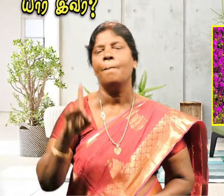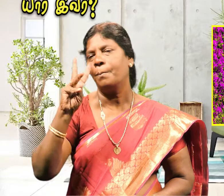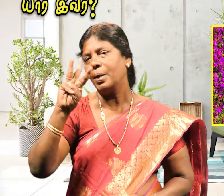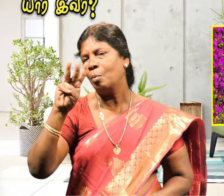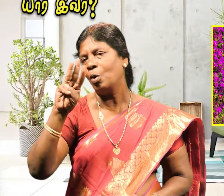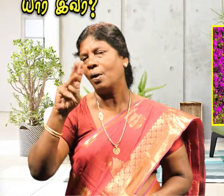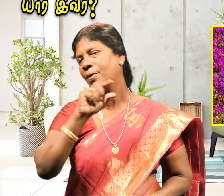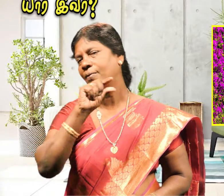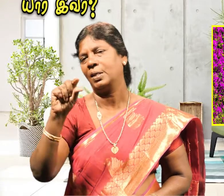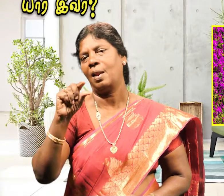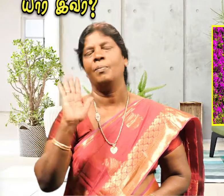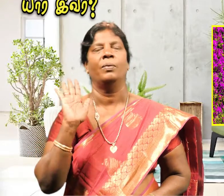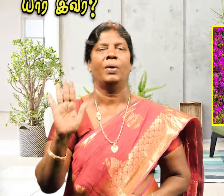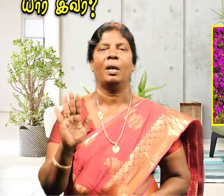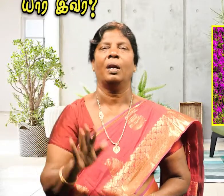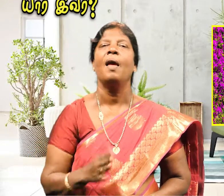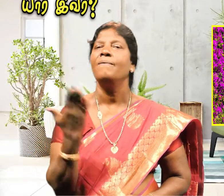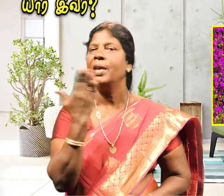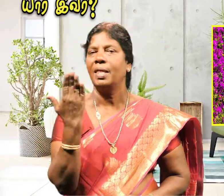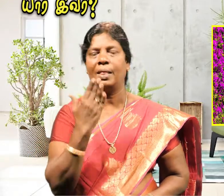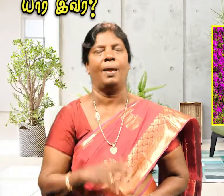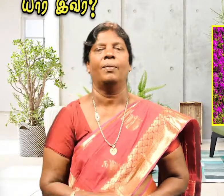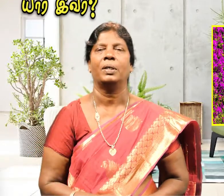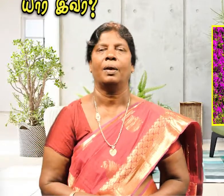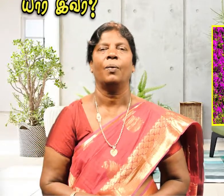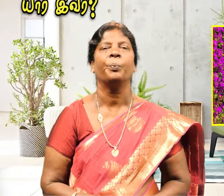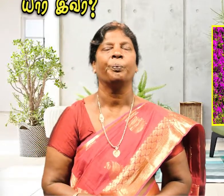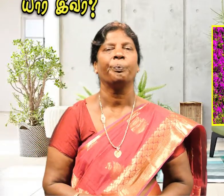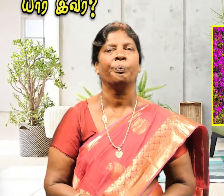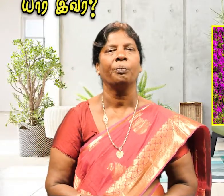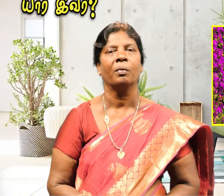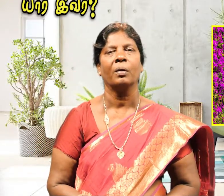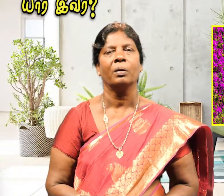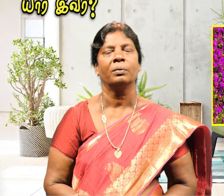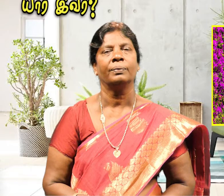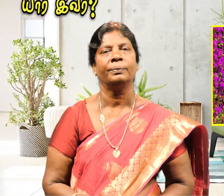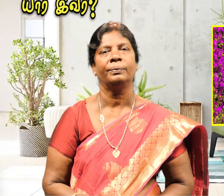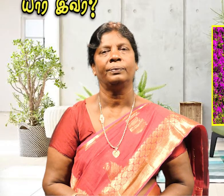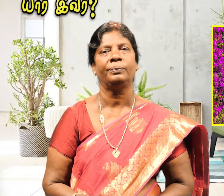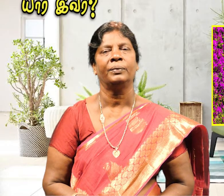11வது வசனத்திலிருந்து 13வது வசனம் வரைக்கும் உள்ள வேத பகுதியில் அவர் குறிப்பிடுகிறார்.